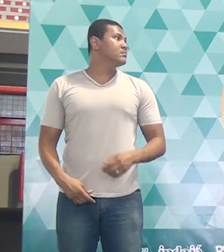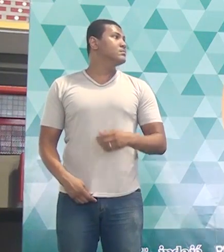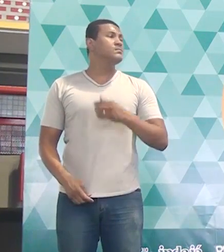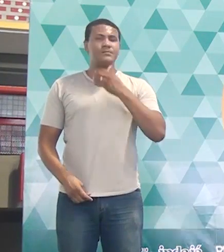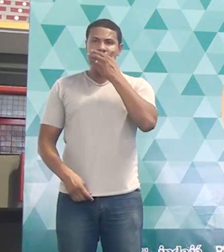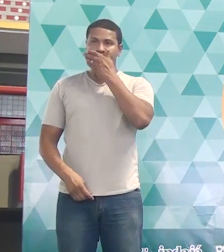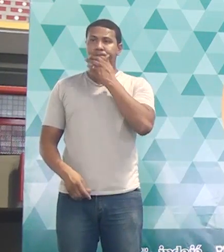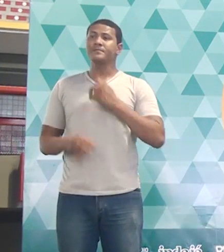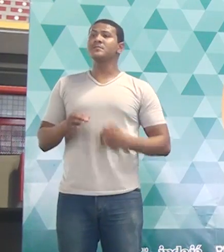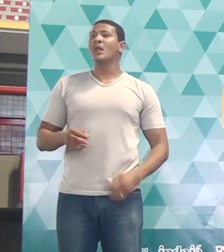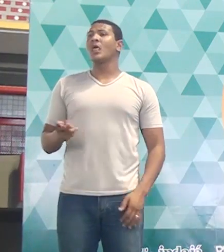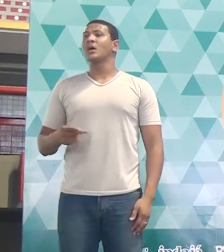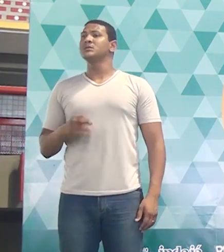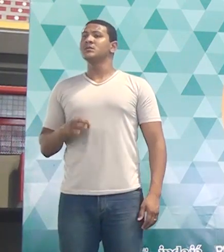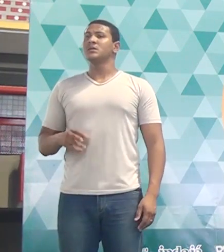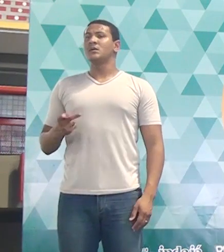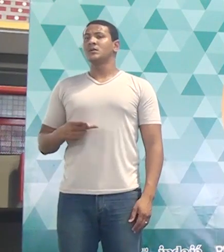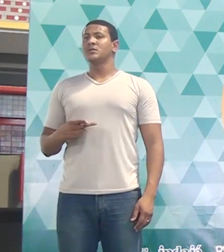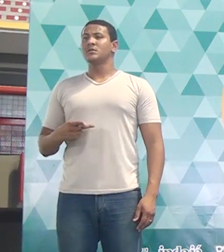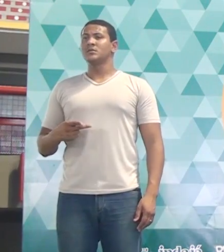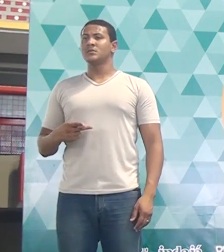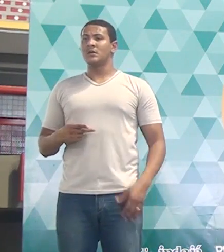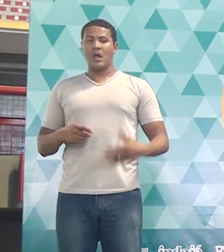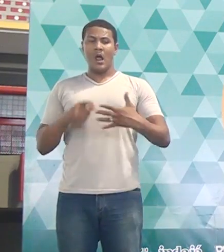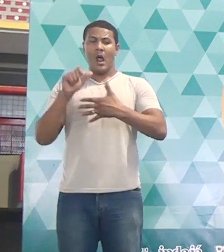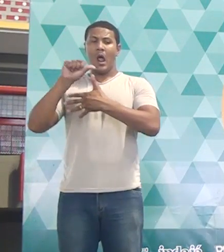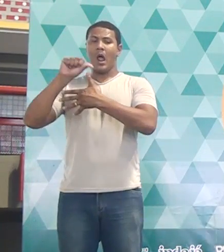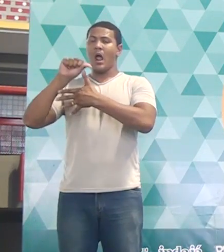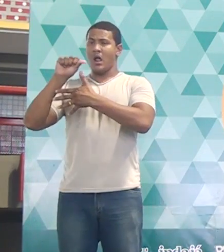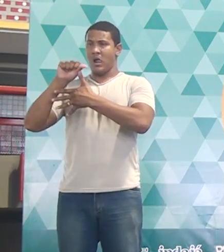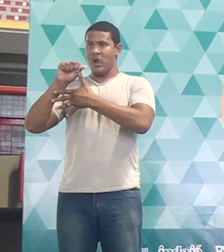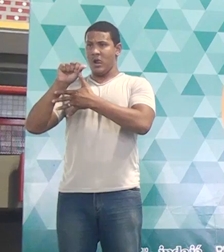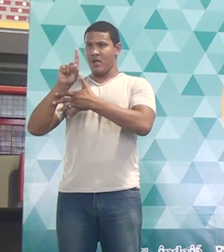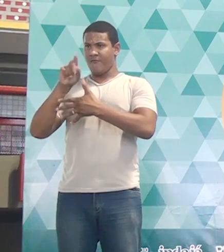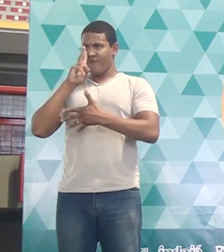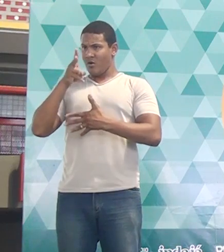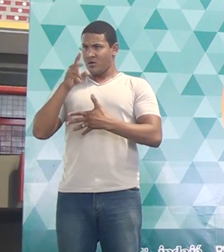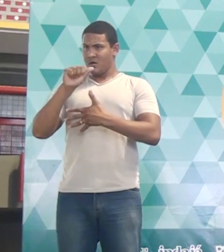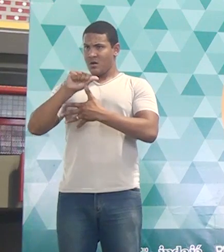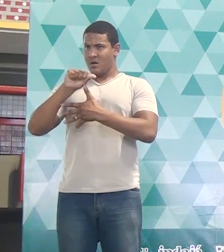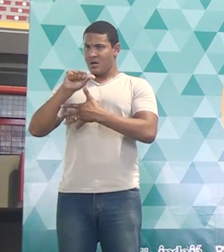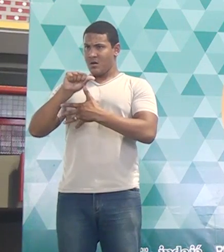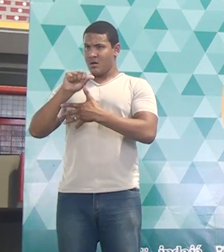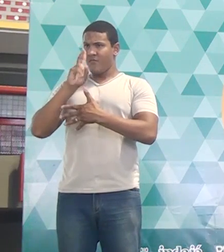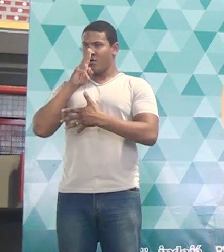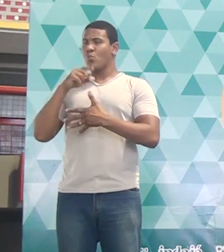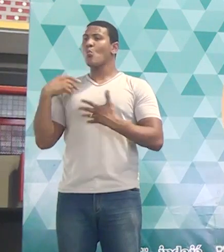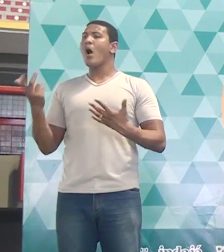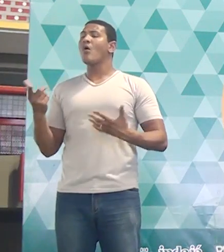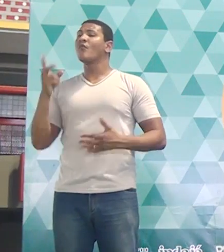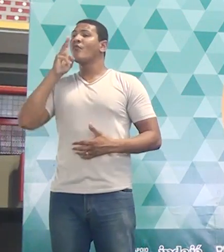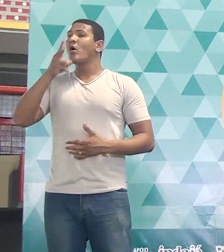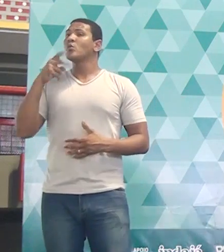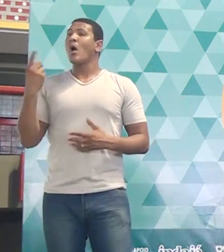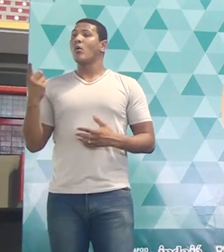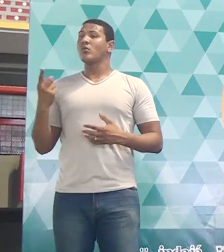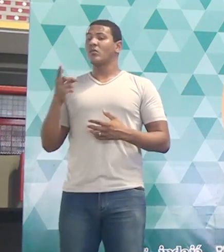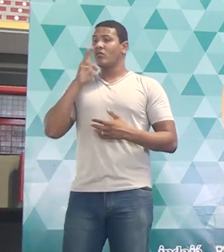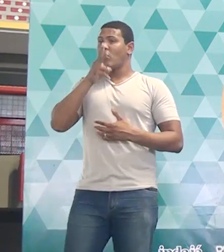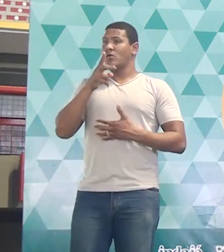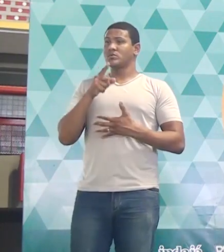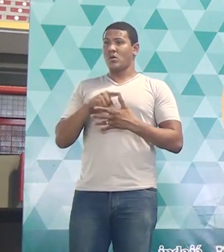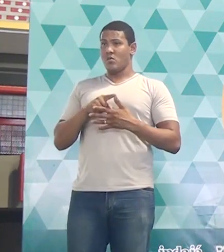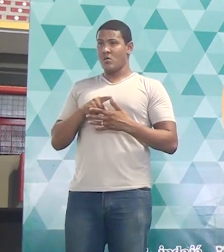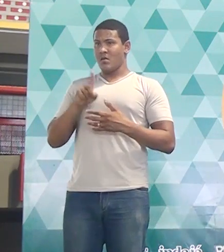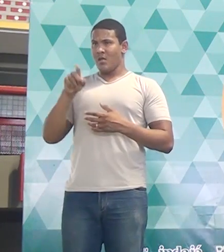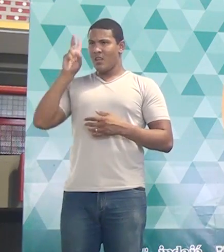Certo ou errado, pessoal? FeOH3 é uma base forte? Quais são as bases fortes? As bases fortes